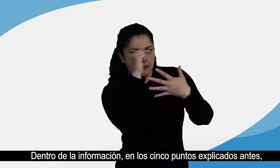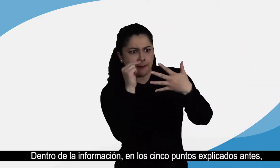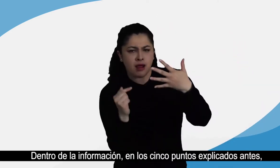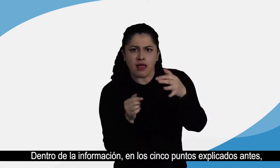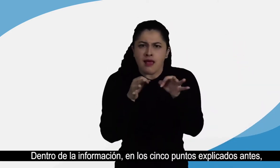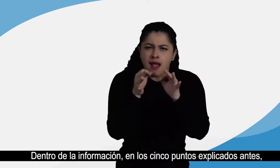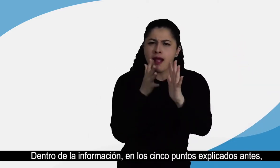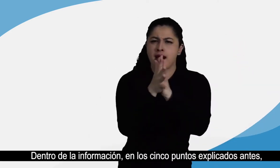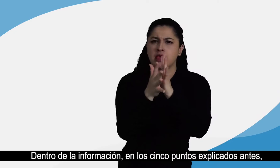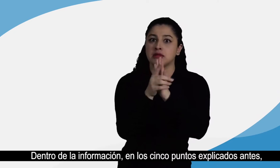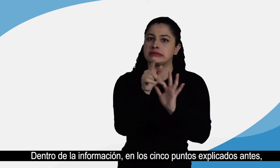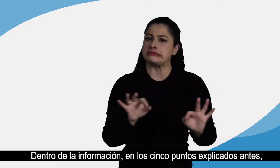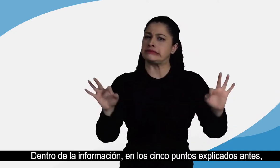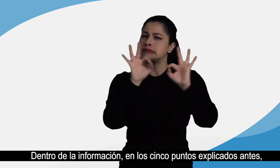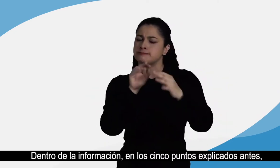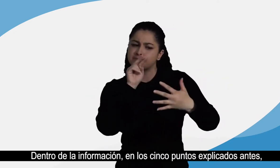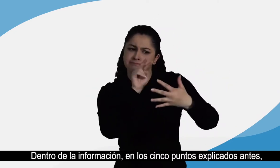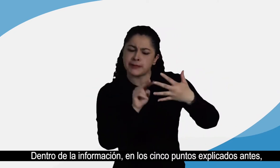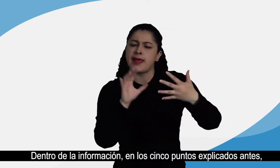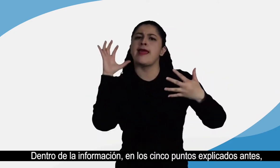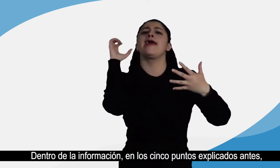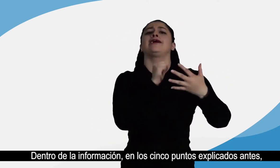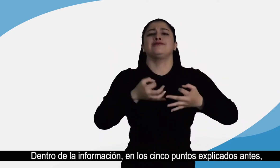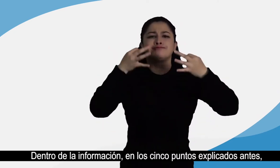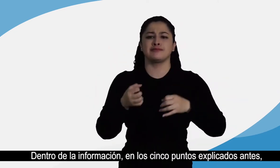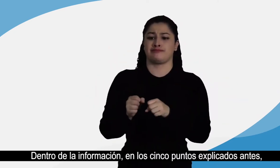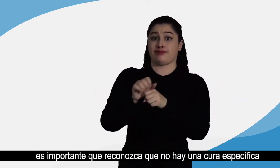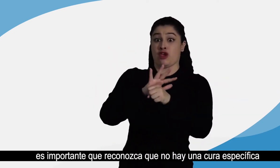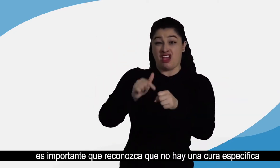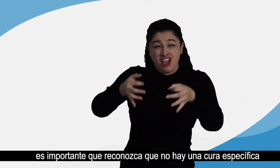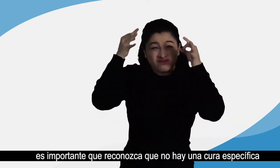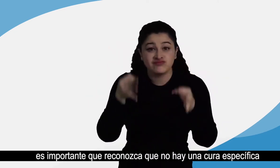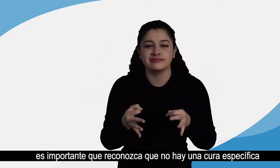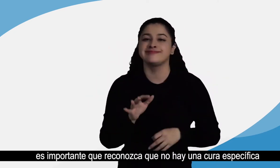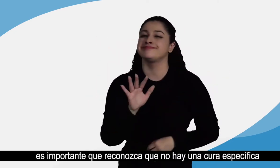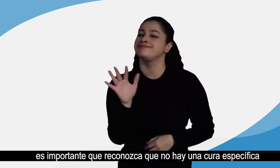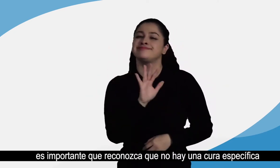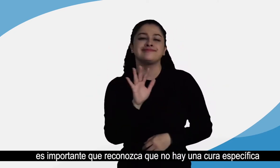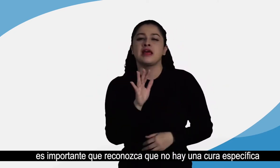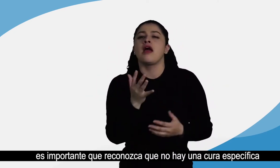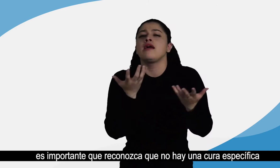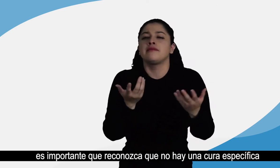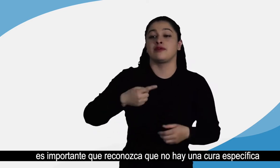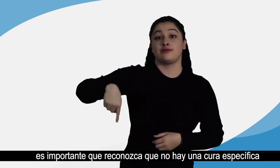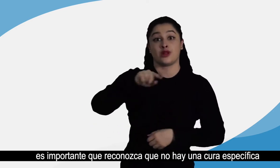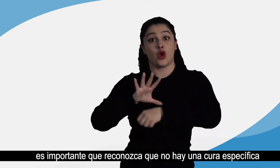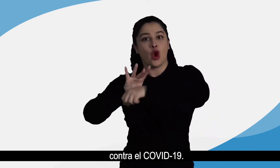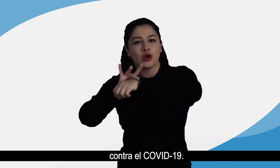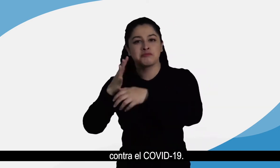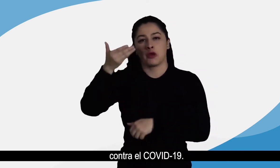Dentro de la información en los 5 puntos explicados antes Es importante que conozca que no hay una cura específica contra el